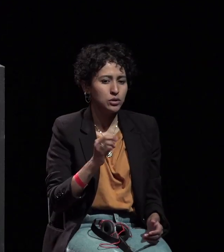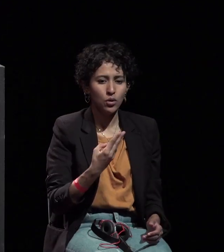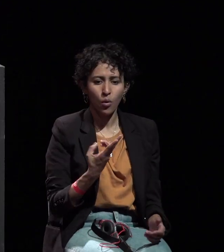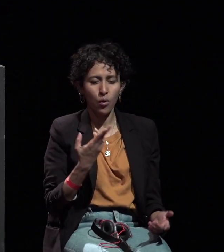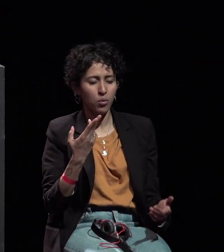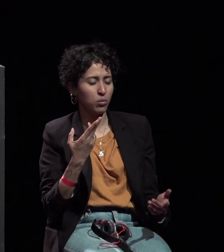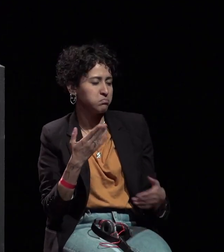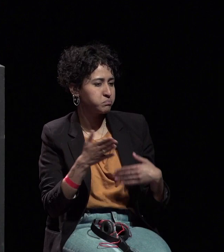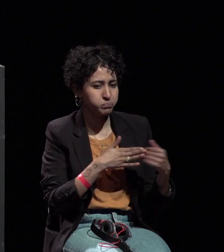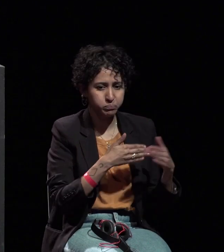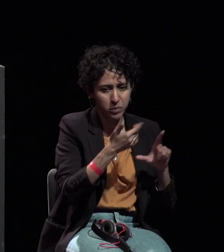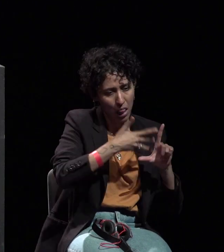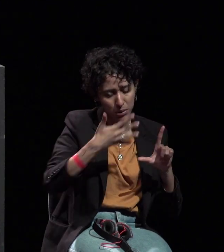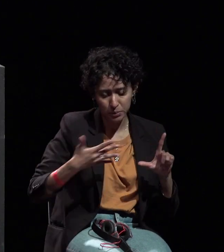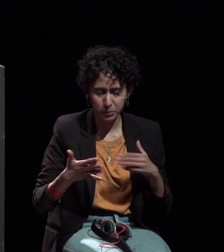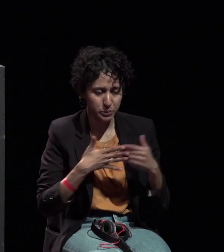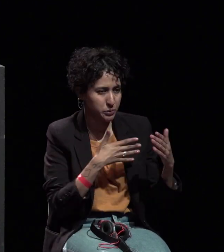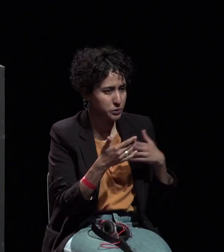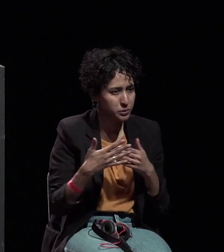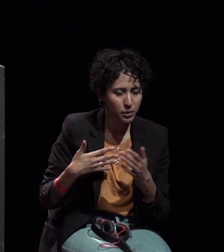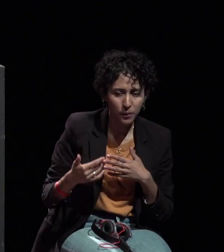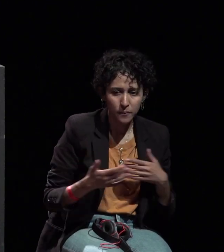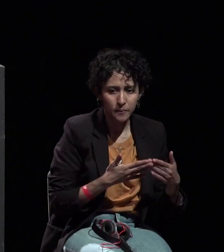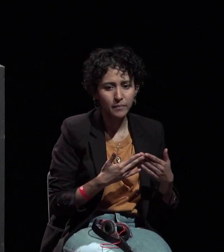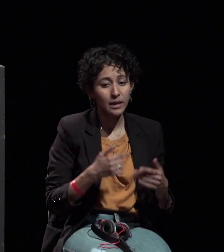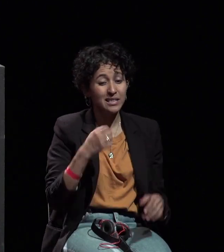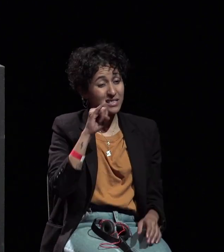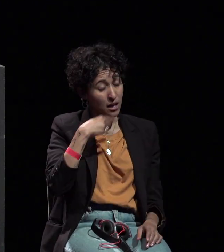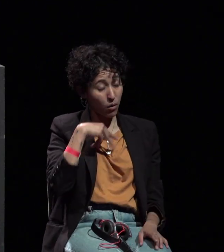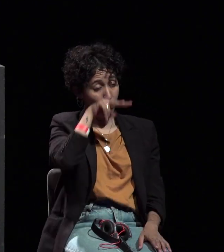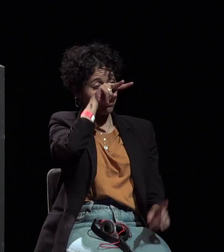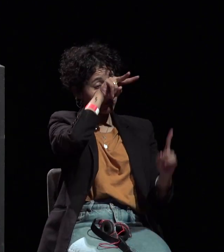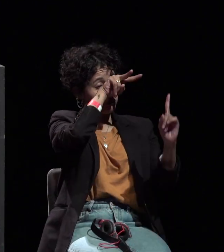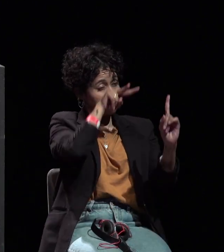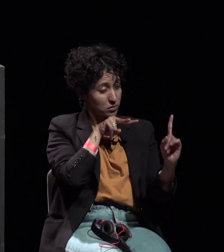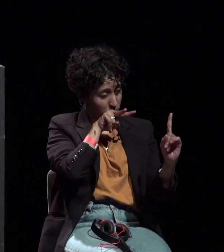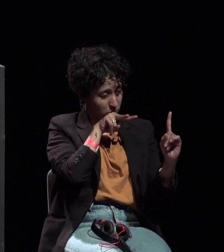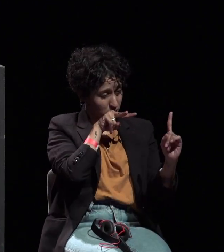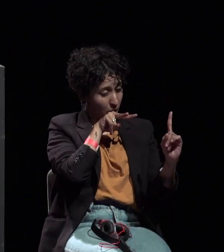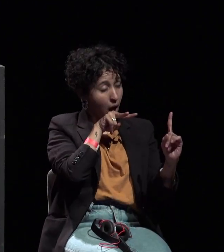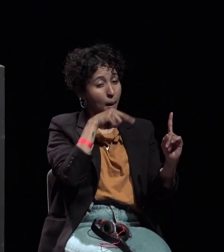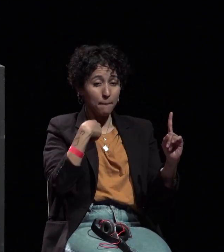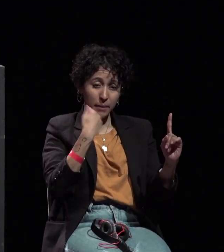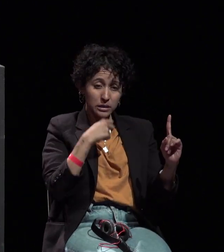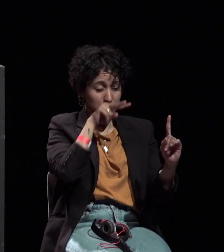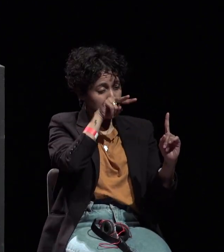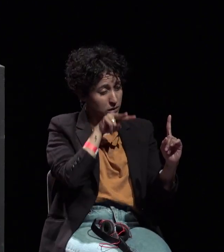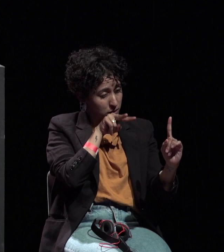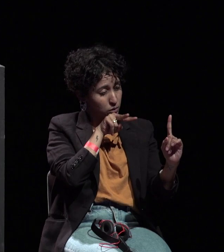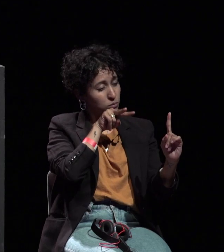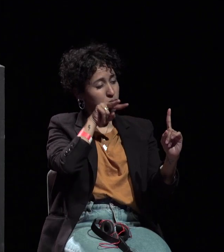vai trabalhar exatamente na perspectiva do olhar opositor, ela vai dar alguns exemplos das